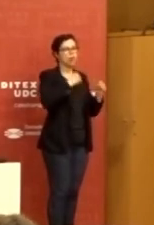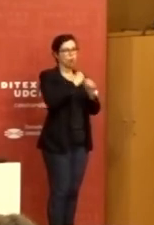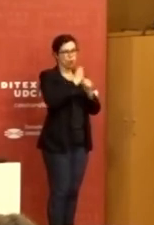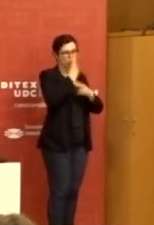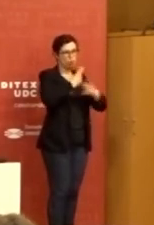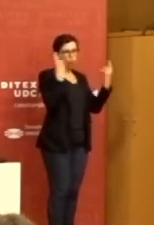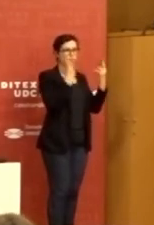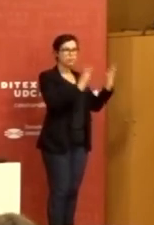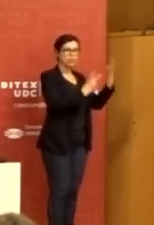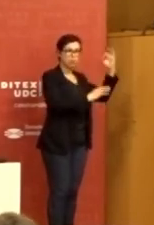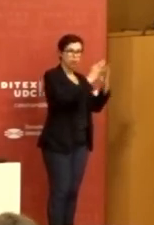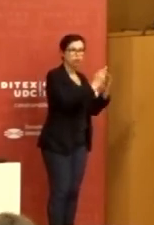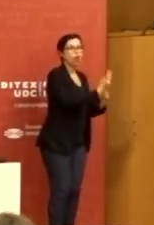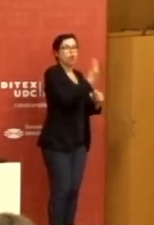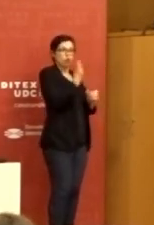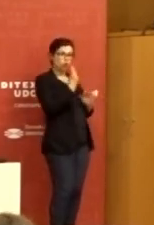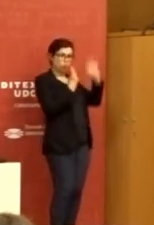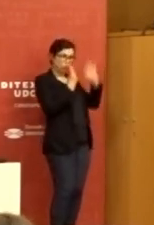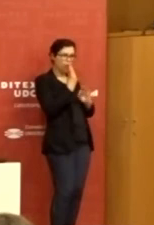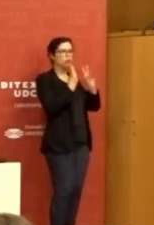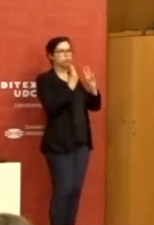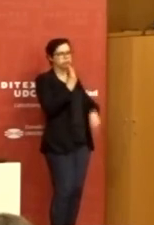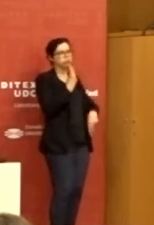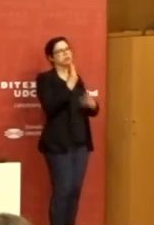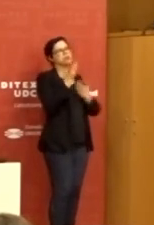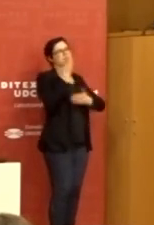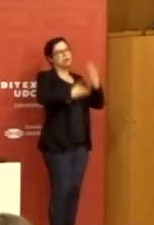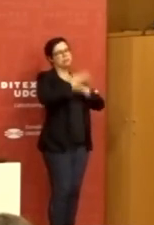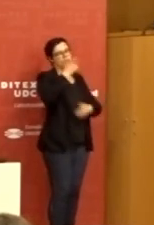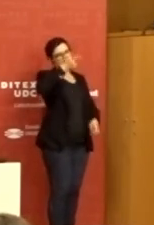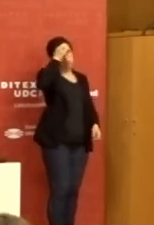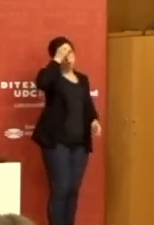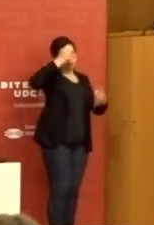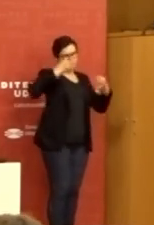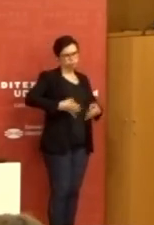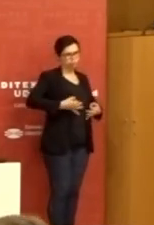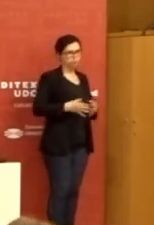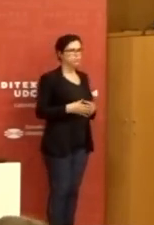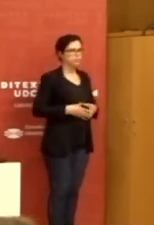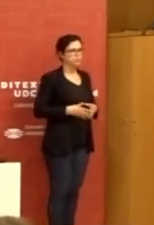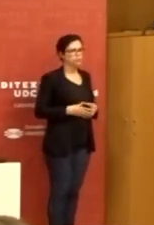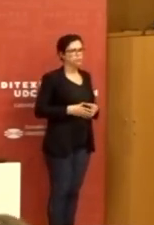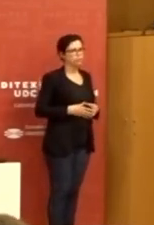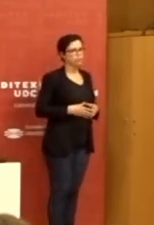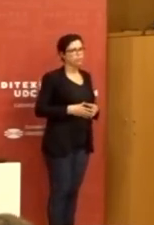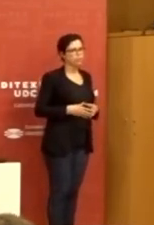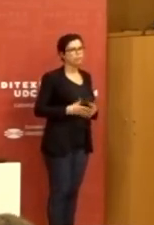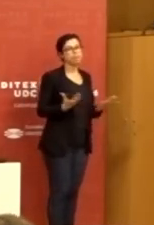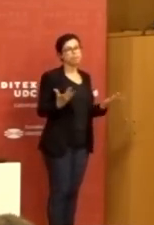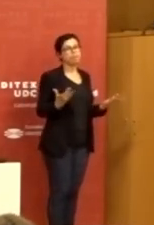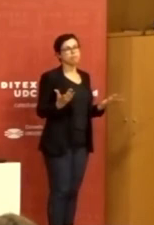de ese 7%, un 2% se debe reservar a personas con discapacidad intelectual. Y,